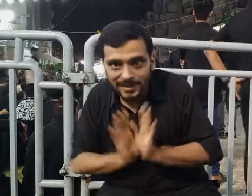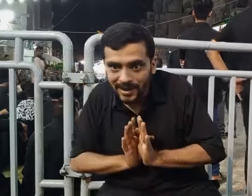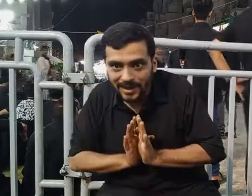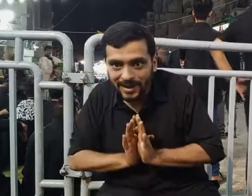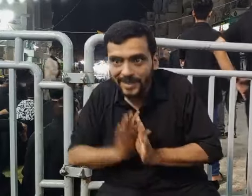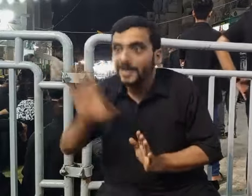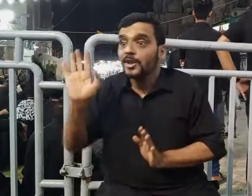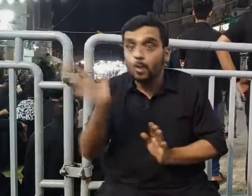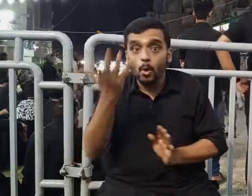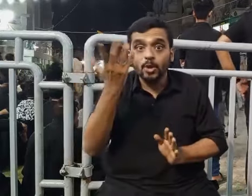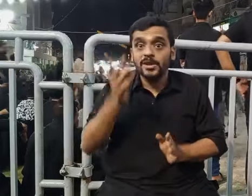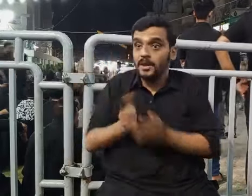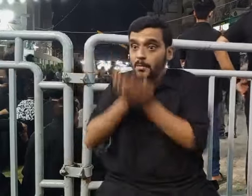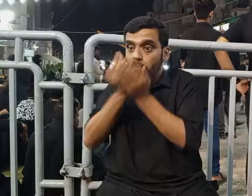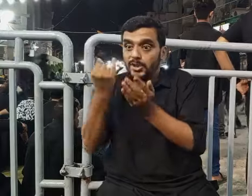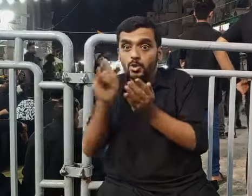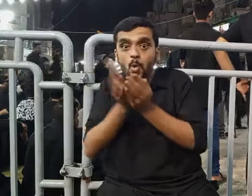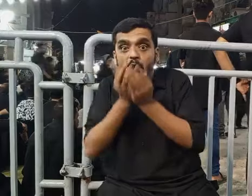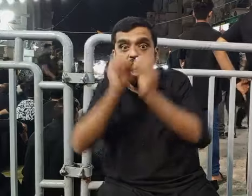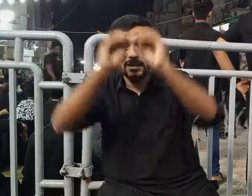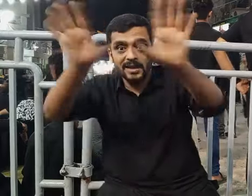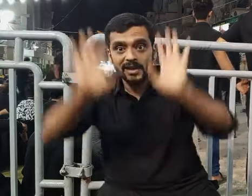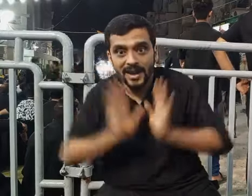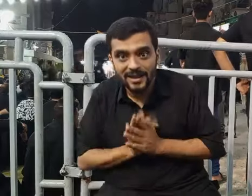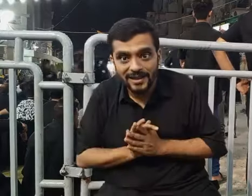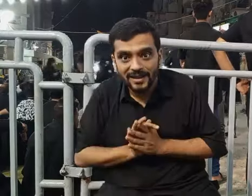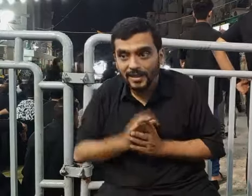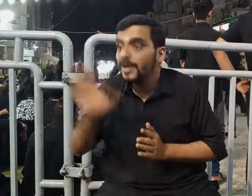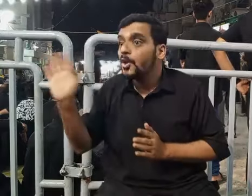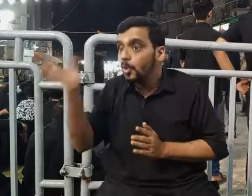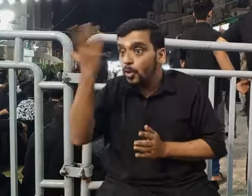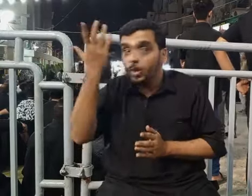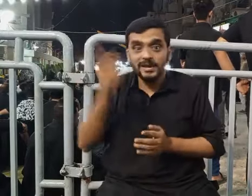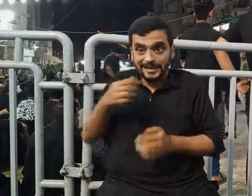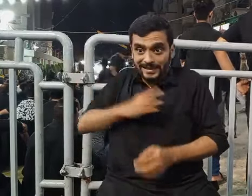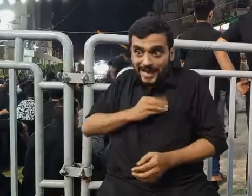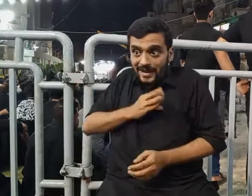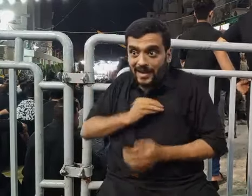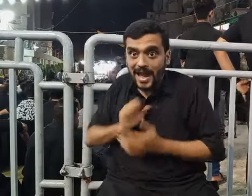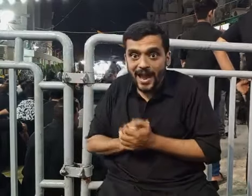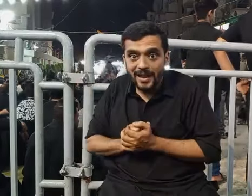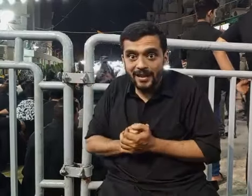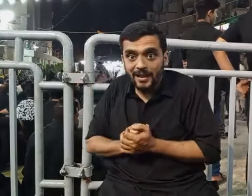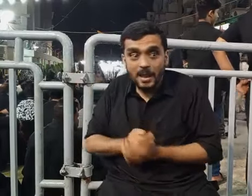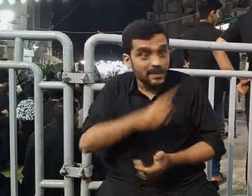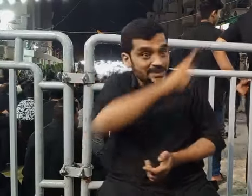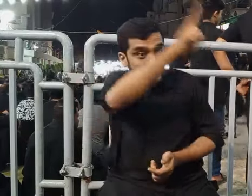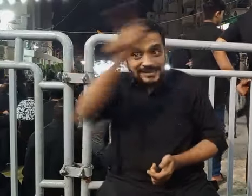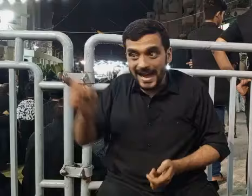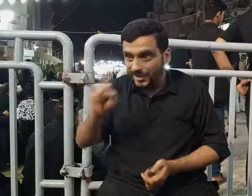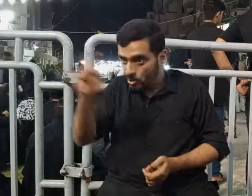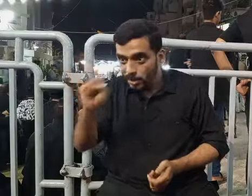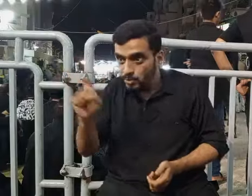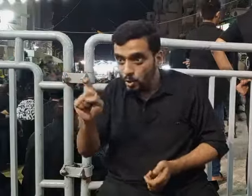سورہ پڑھا بیت اجب ہے یہاں پر کیسے حکم کو بجانا ہے کیسے اس شان سے کہ سورہ پڑھا برات کا